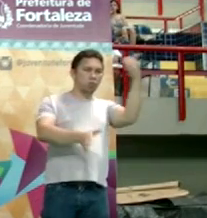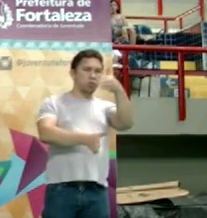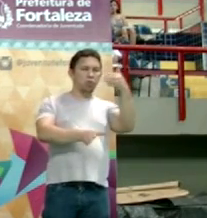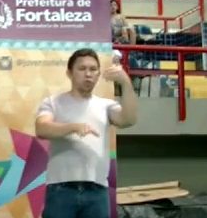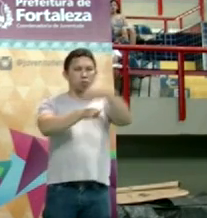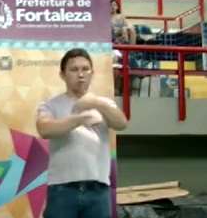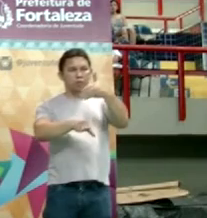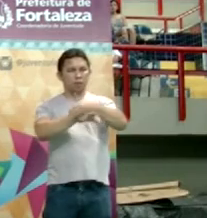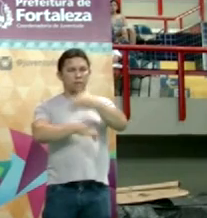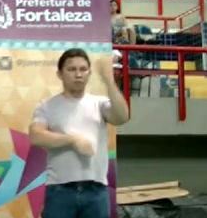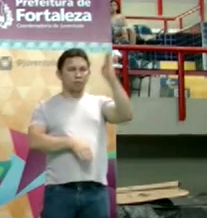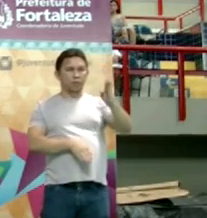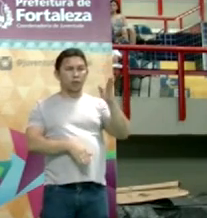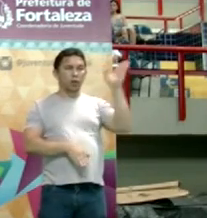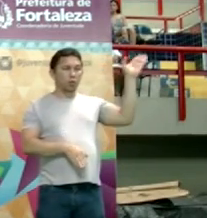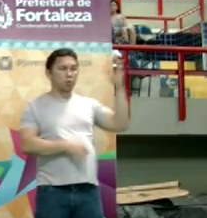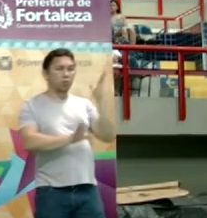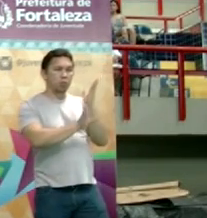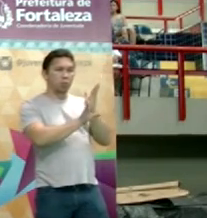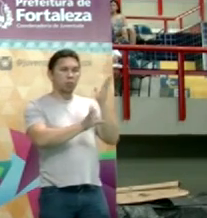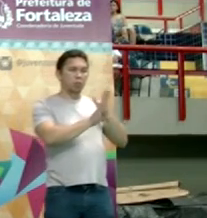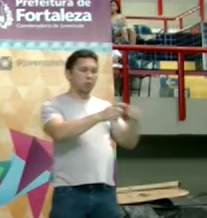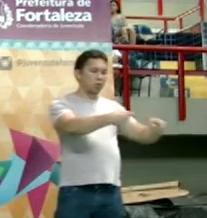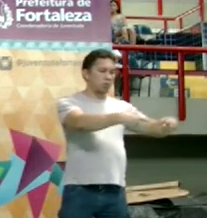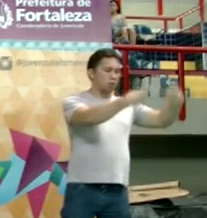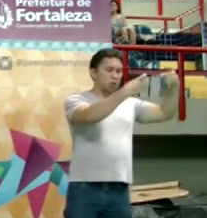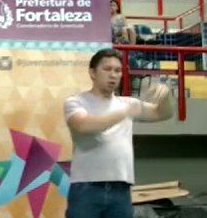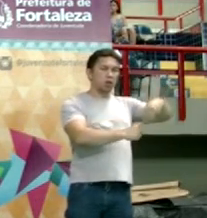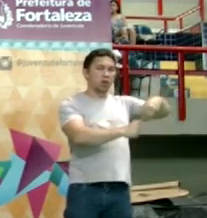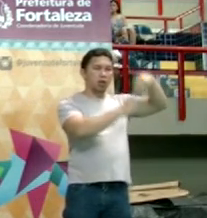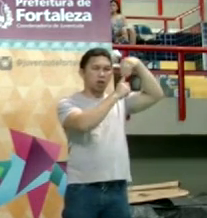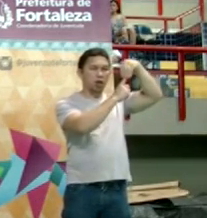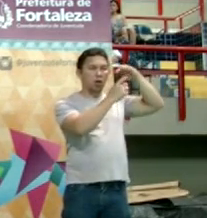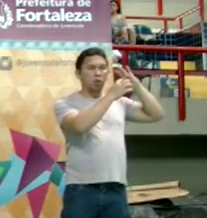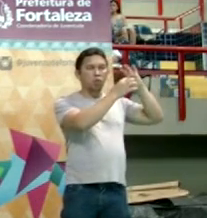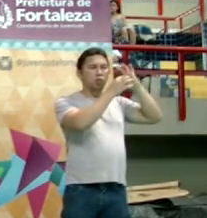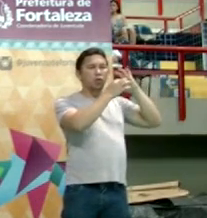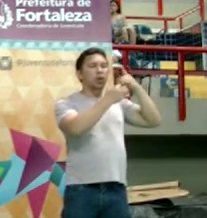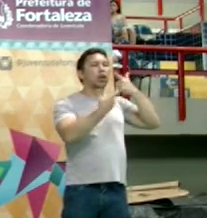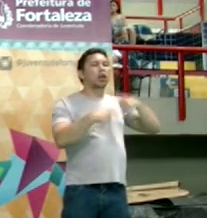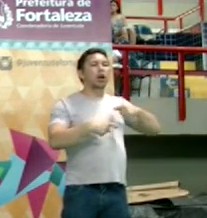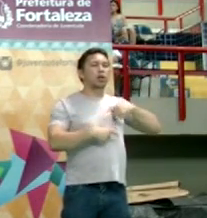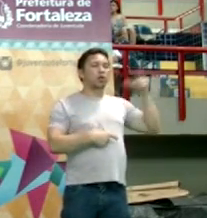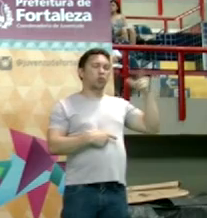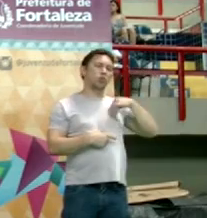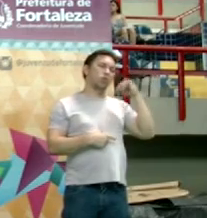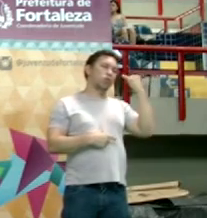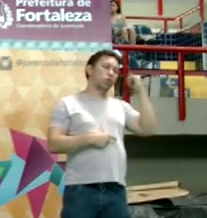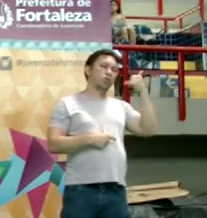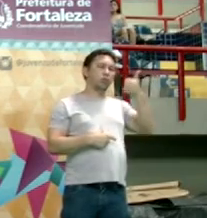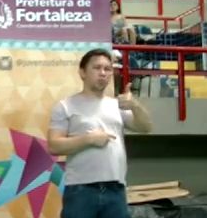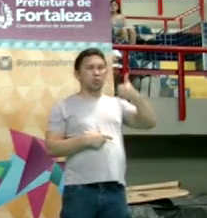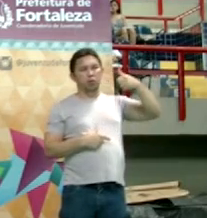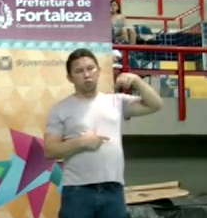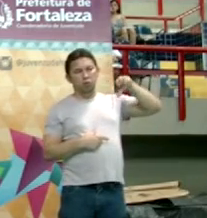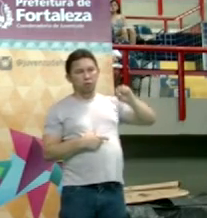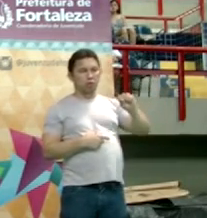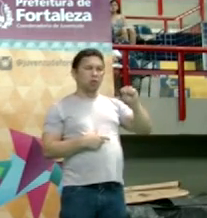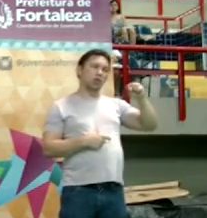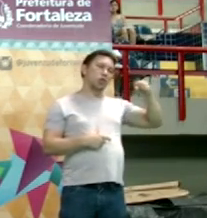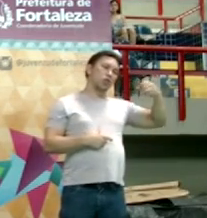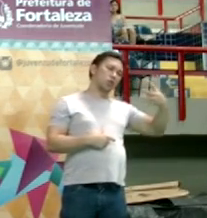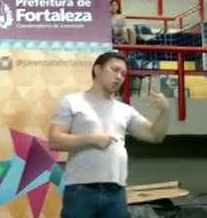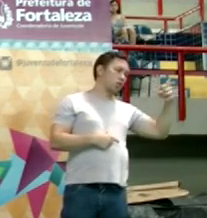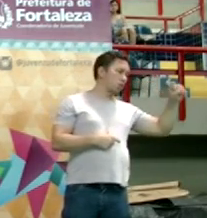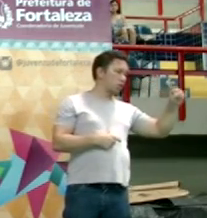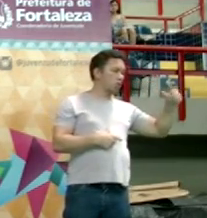já que os imigrantes estavam fugindo da guerra de unificação da Itália, já que em 1848 começa a guerra de unificação